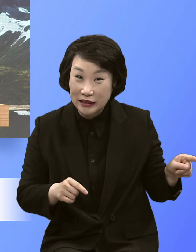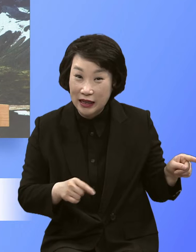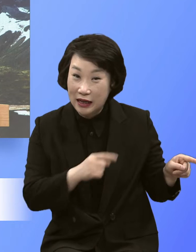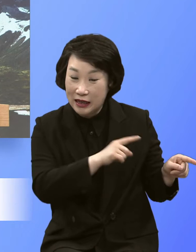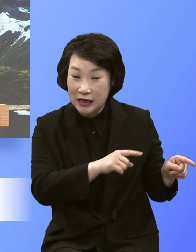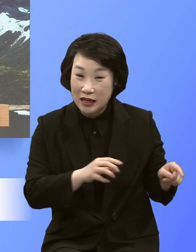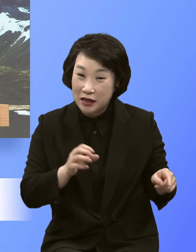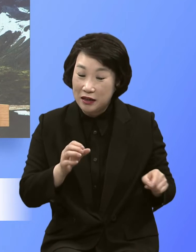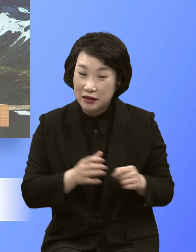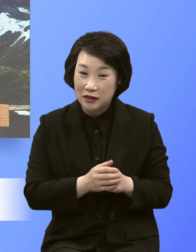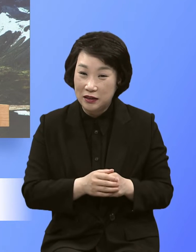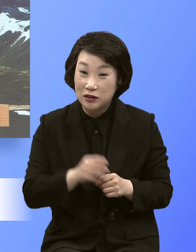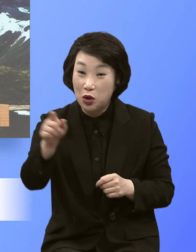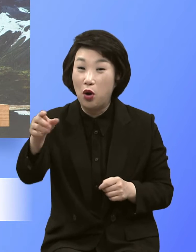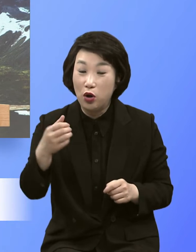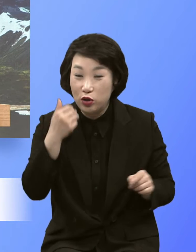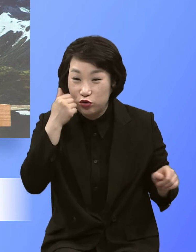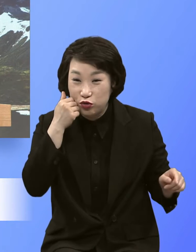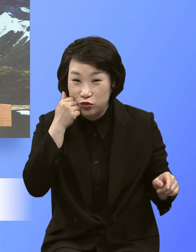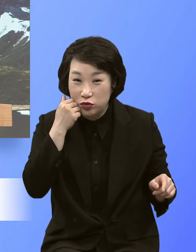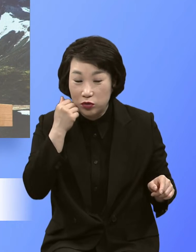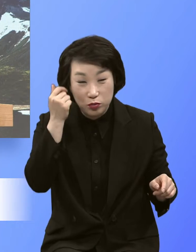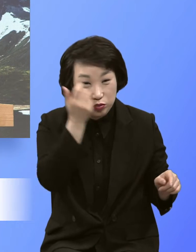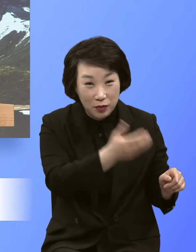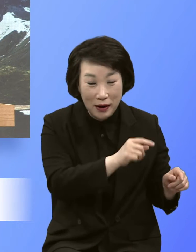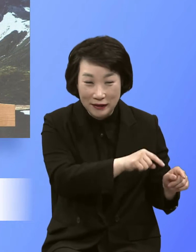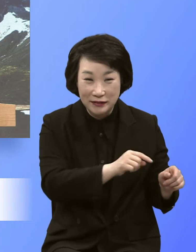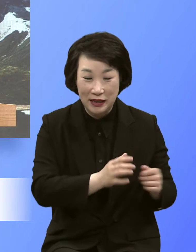네 얘기를 했더니